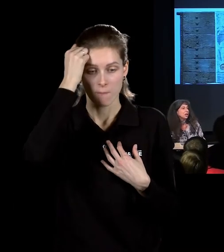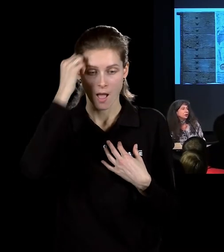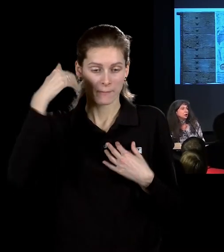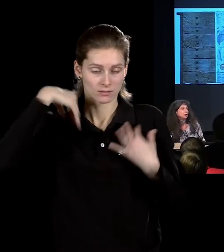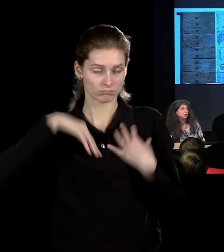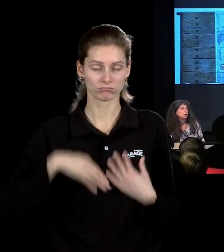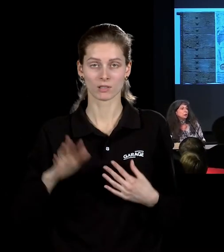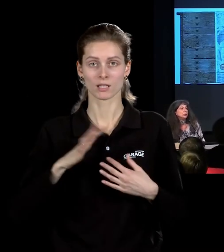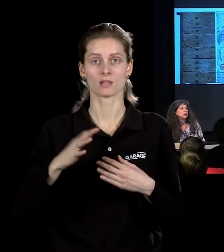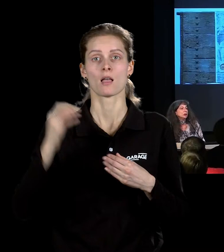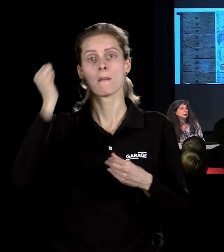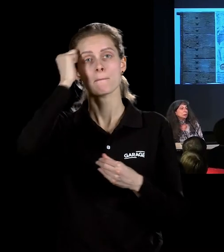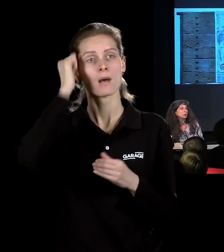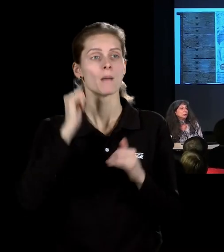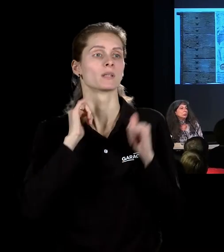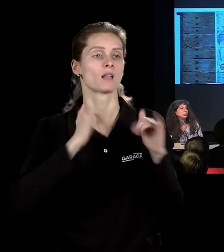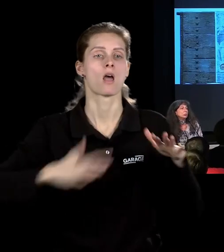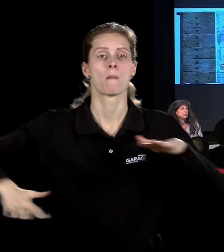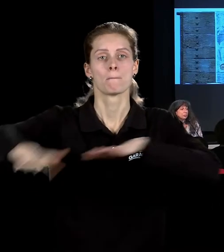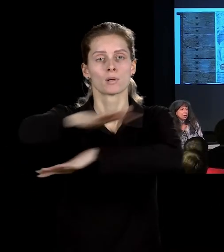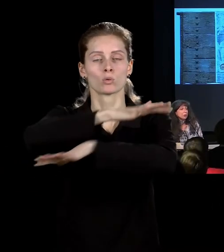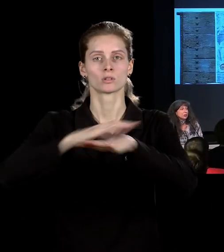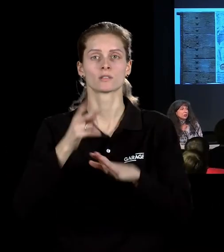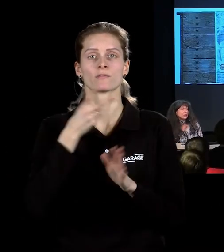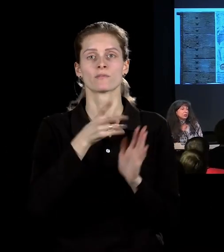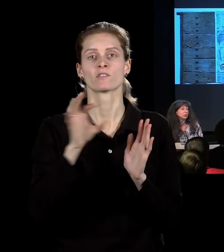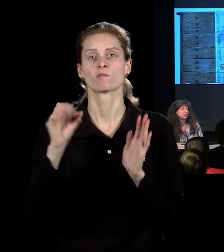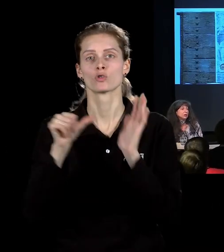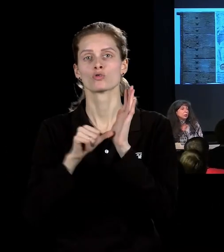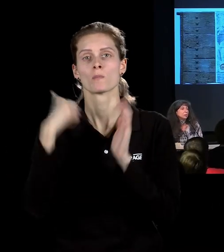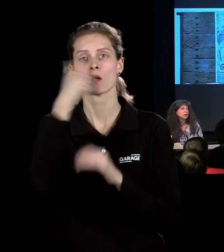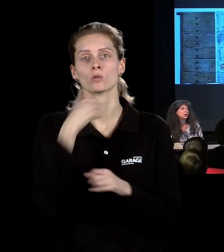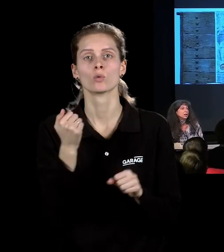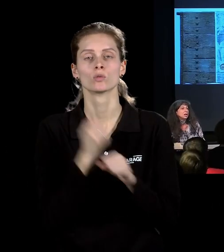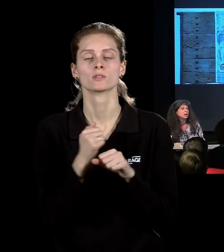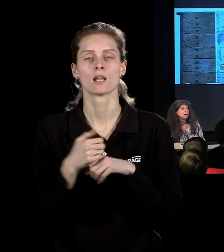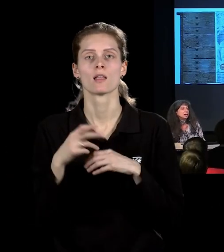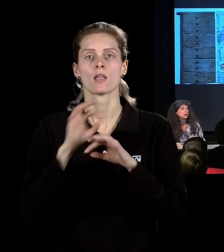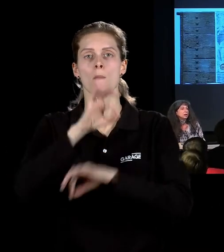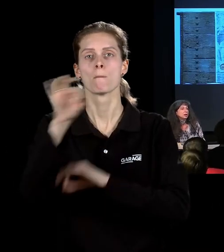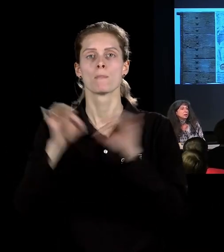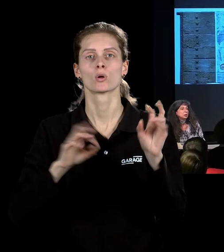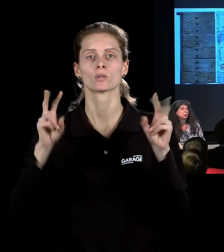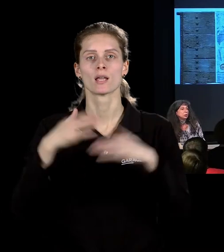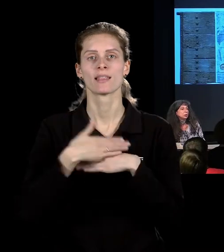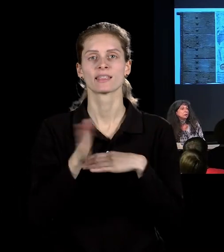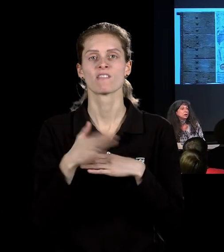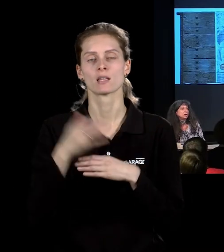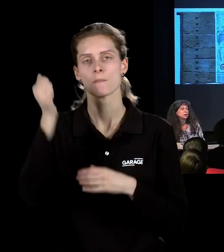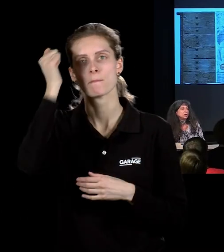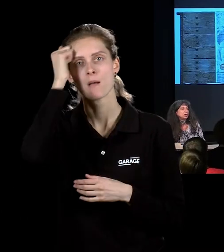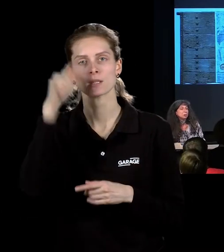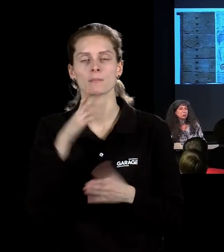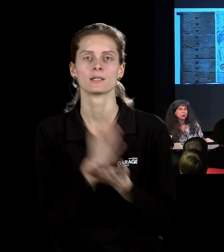пространство. В 2006 году он делает вот такой вот проект «Двери памяти», где присутствуют